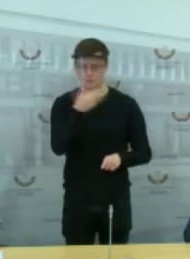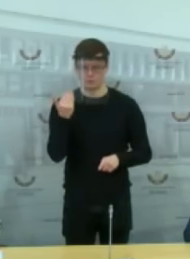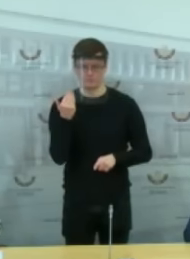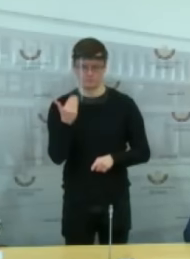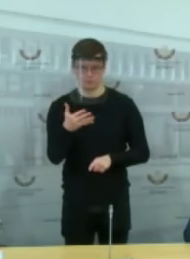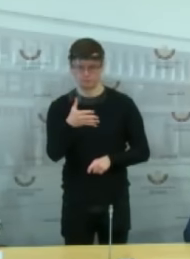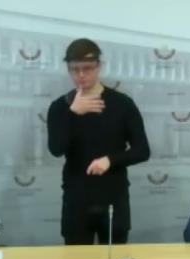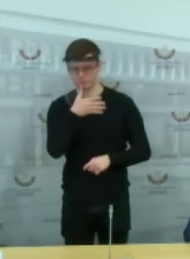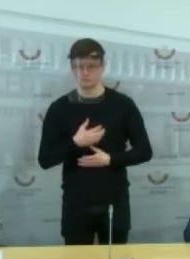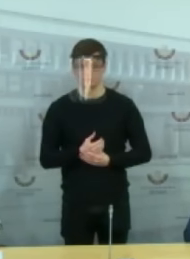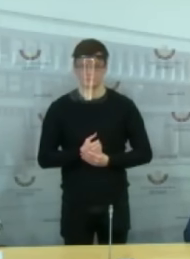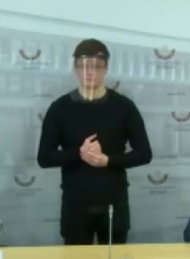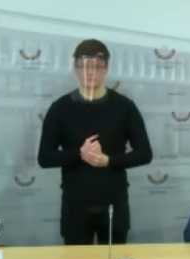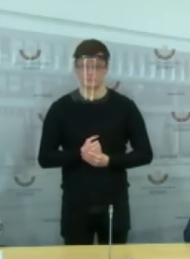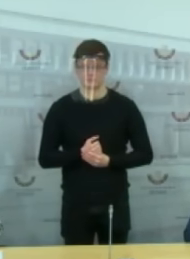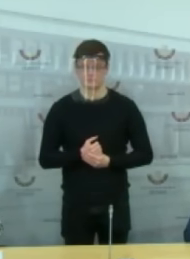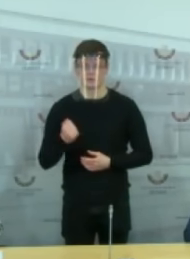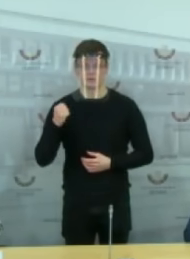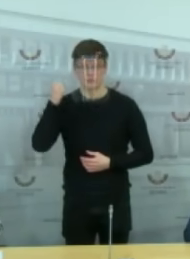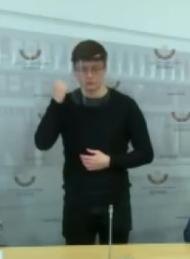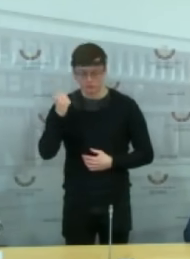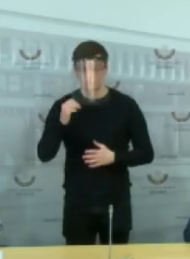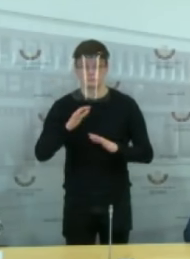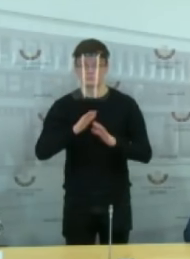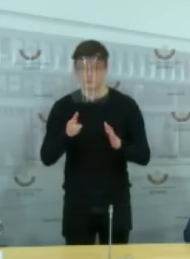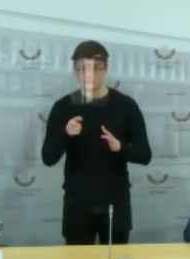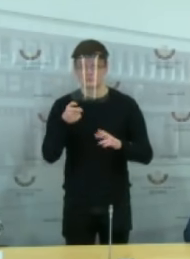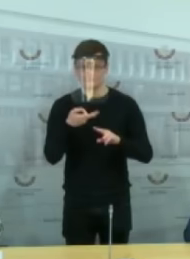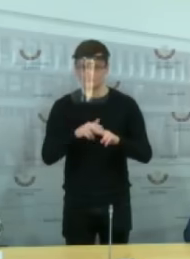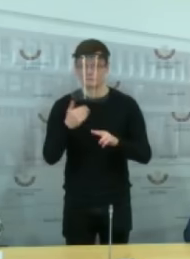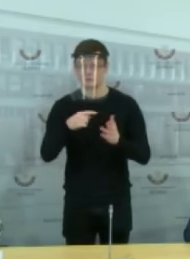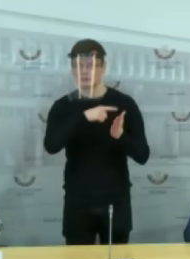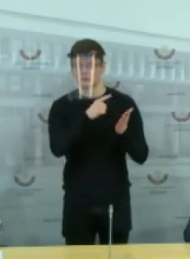Ačiū, Ginretai, ačiū ministrui, nes matau, klausimai yra pasibaigę.